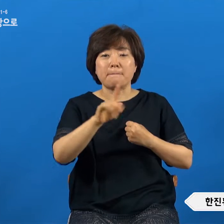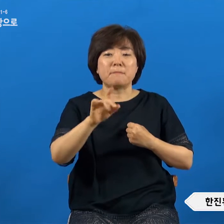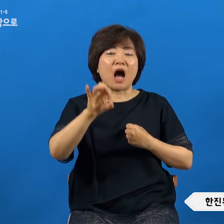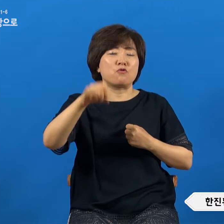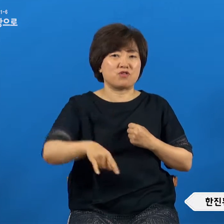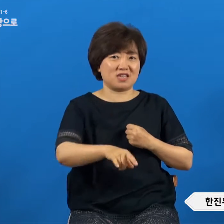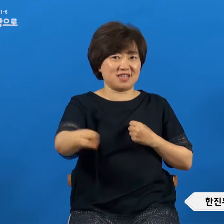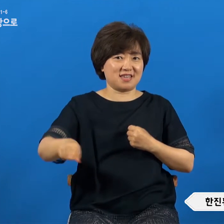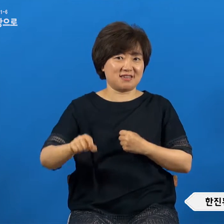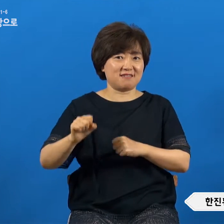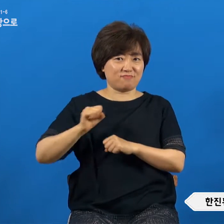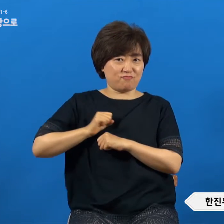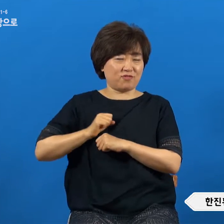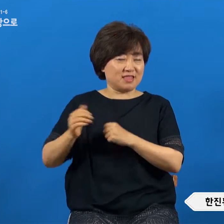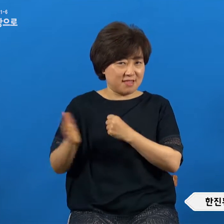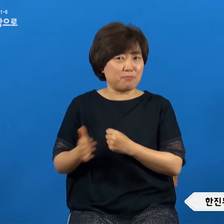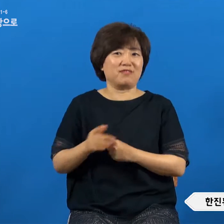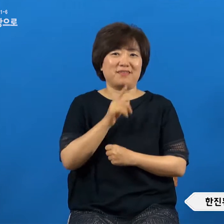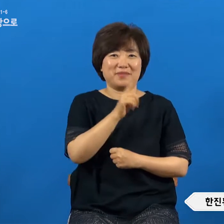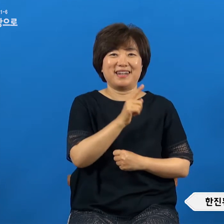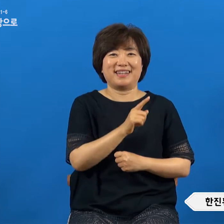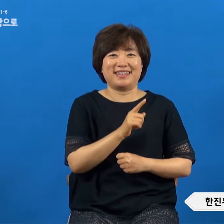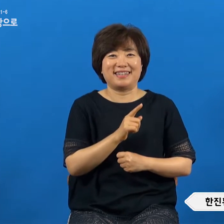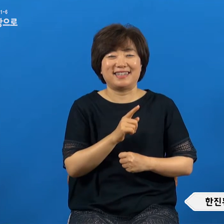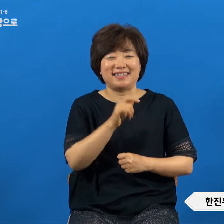방위 근무를 해안초소 근무를 했습니다.